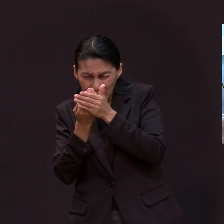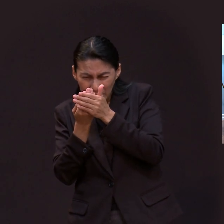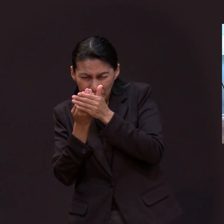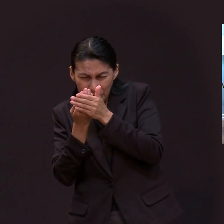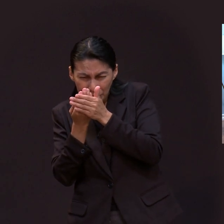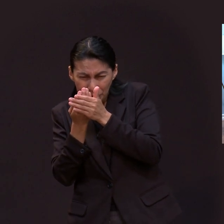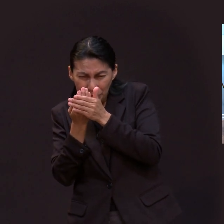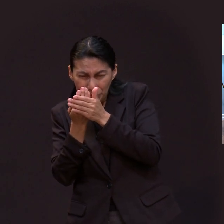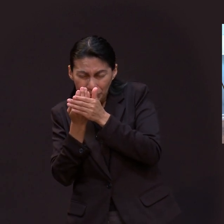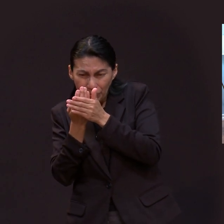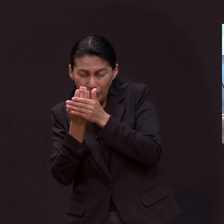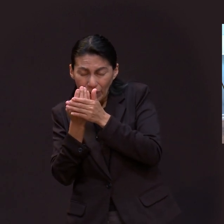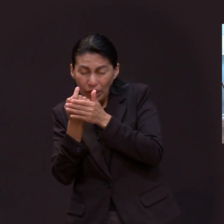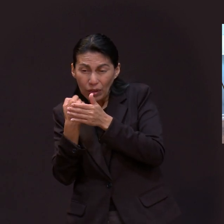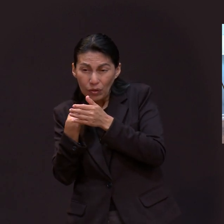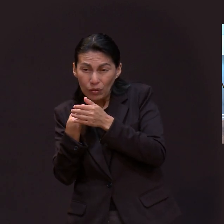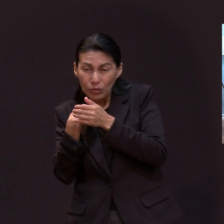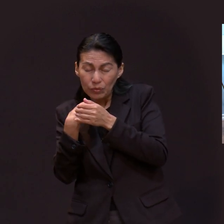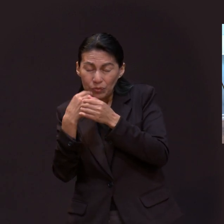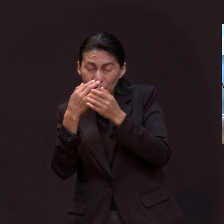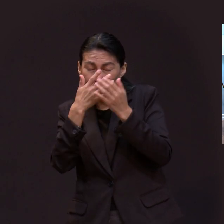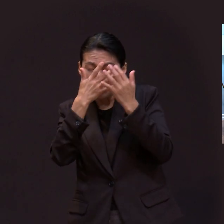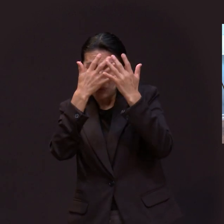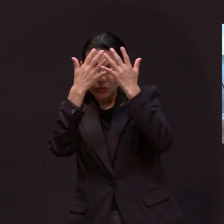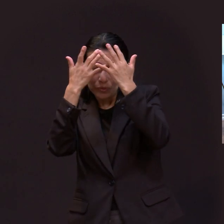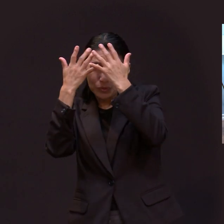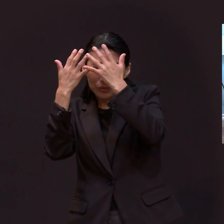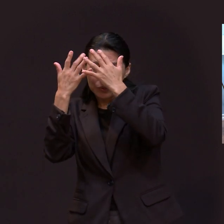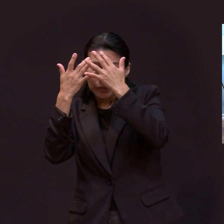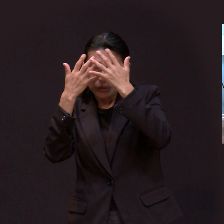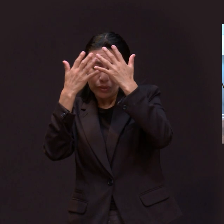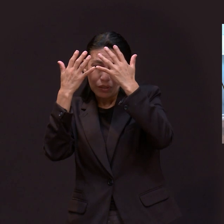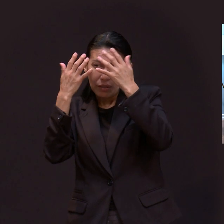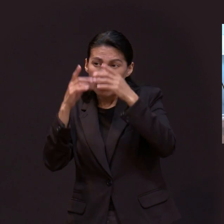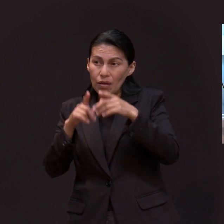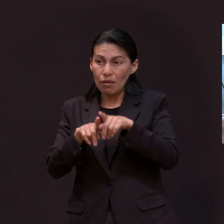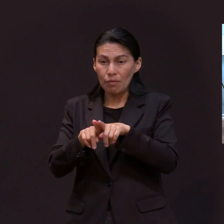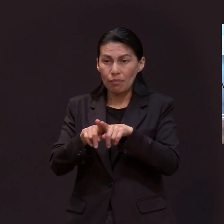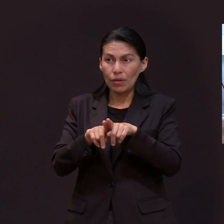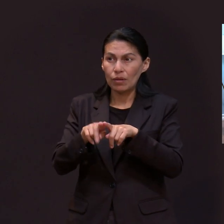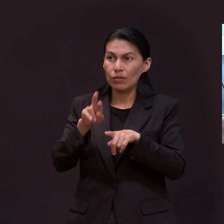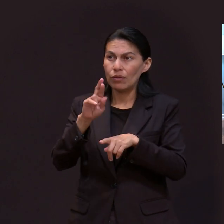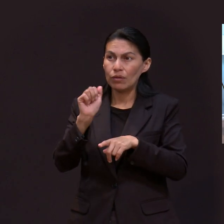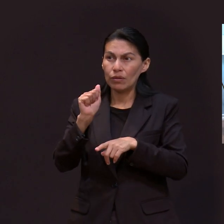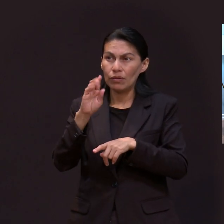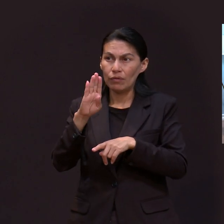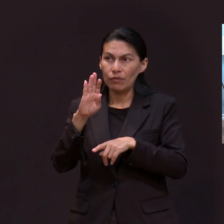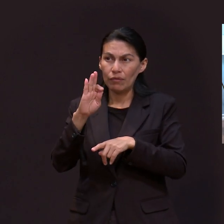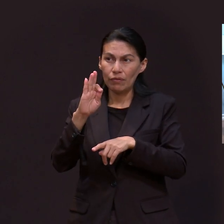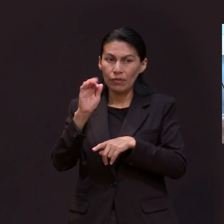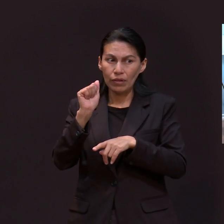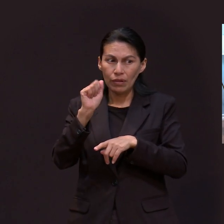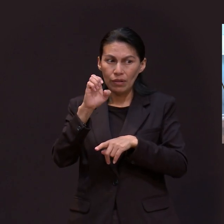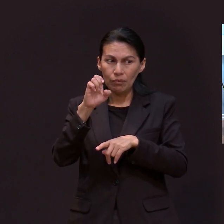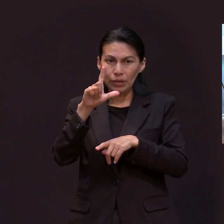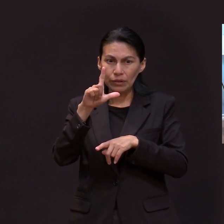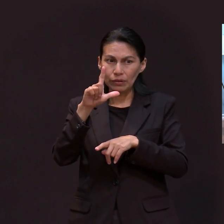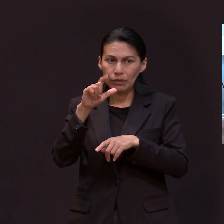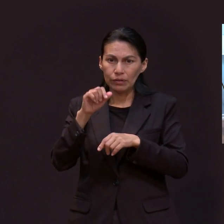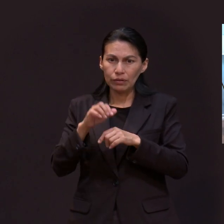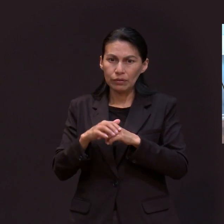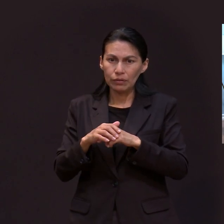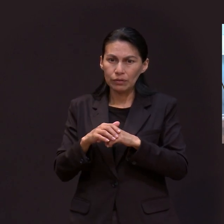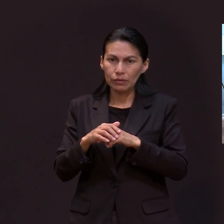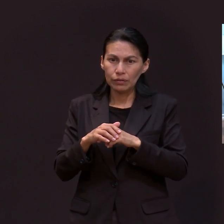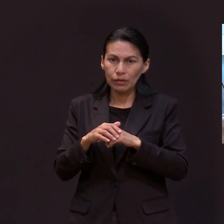amaneciendo en días soñé que mi hermano rafael que es el rayo que yo venía